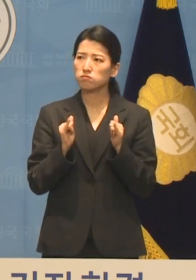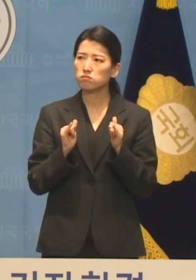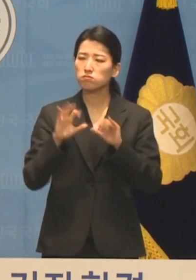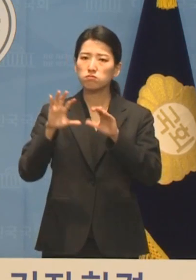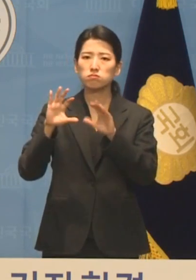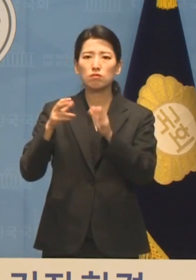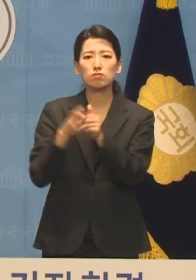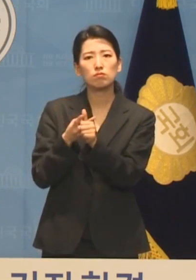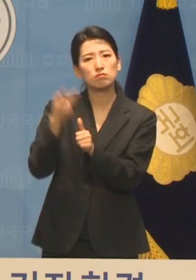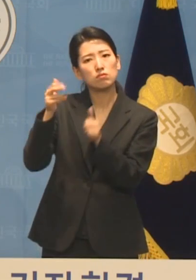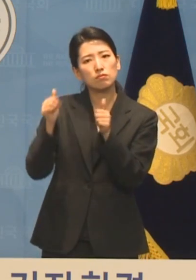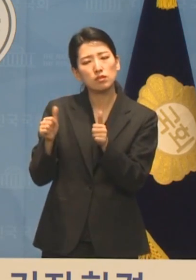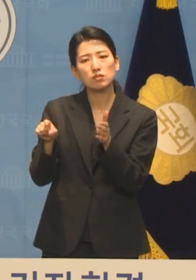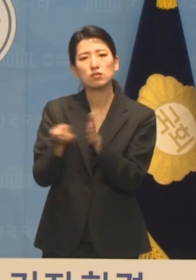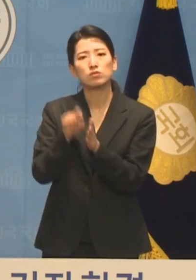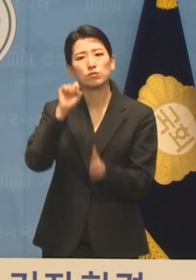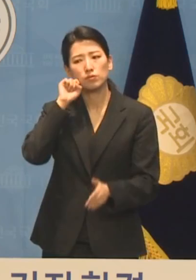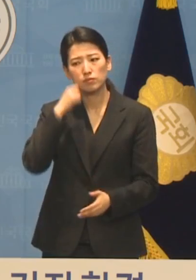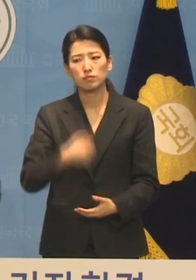어려울 것입니다.